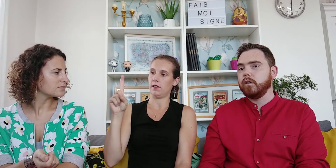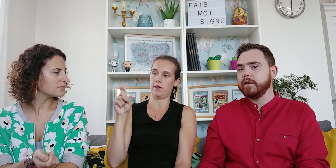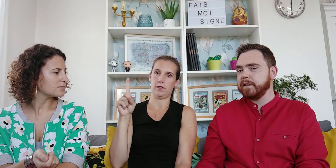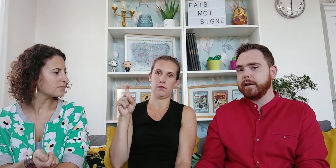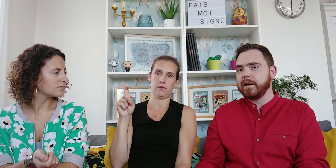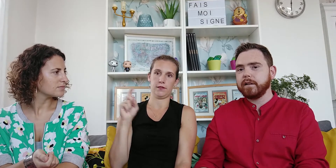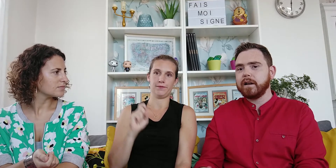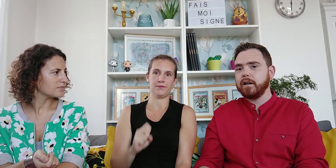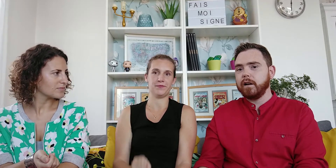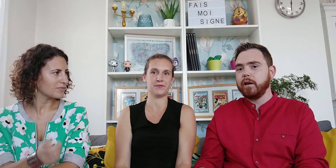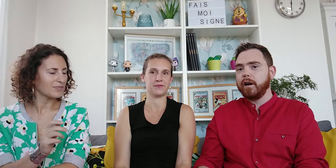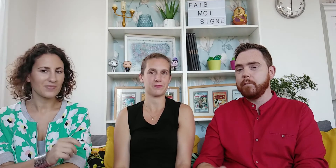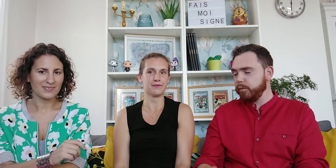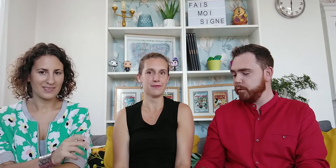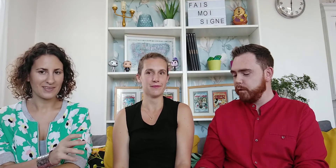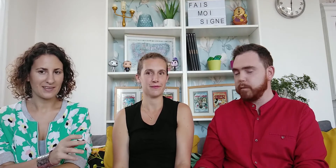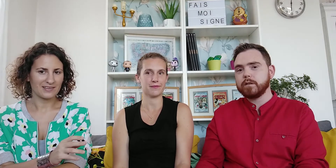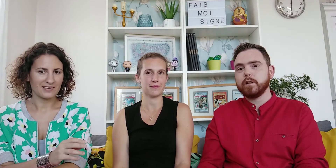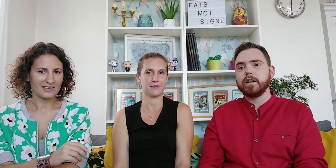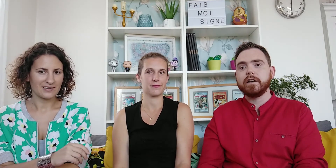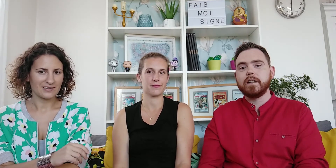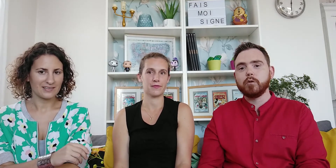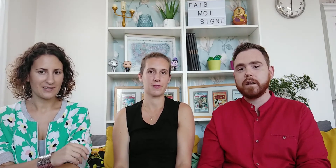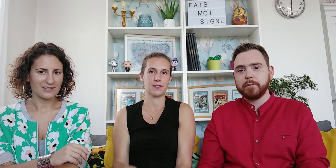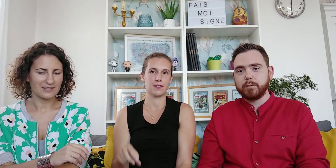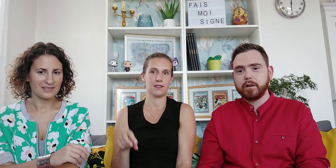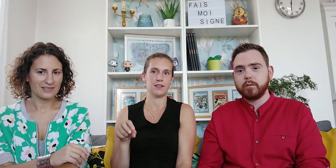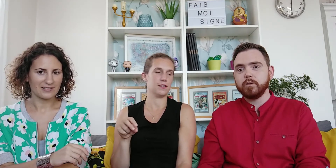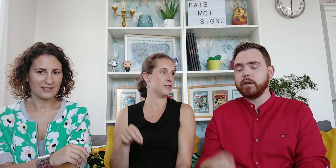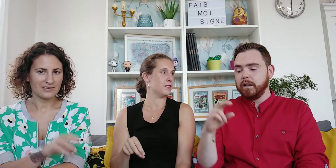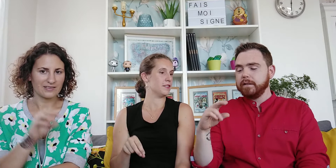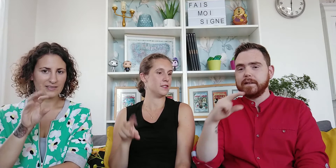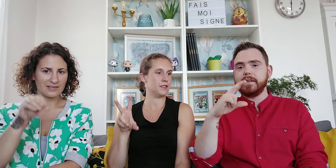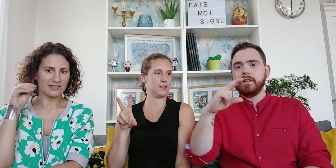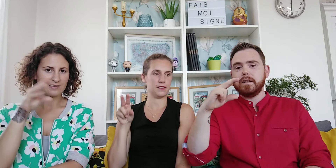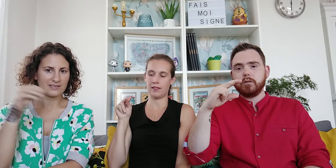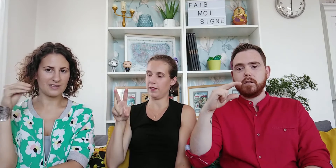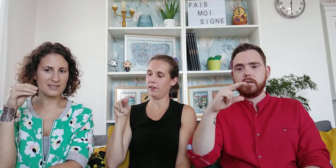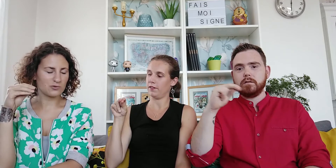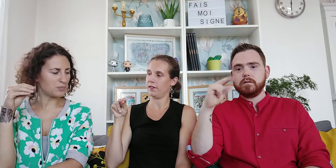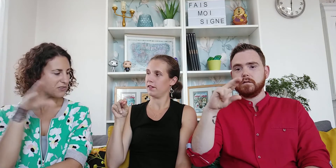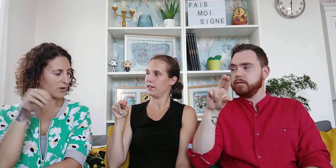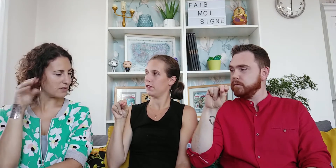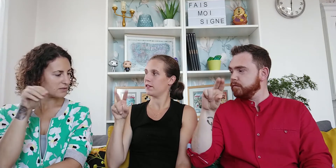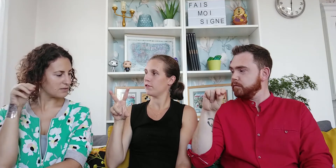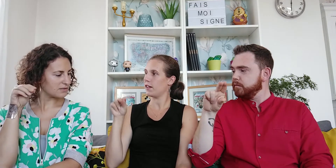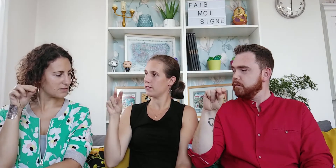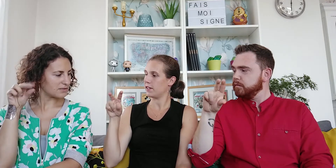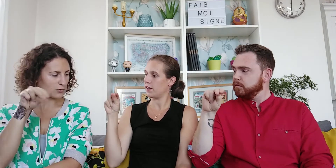va essayer de les refaire un peu plus lentement, histoire de les montrer un petit peu à tout le monde. Donc, tété. Tété, c'est tu pinces, quoi. Voilà, c'est les